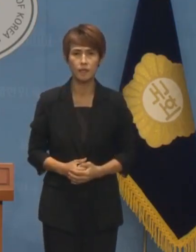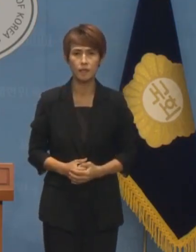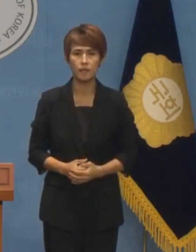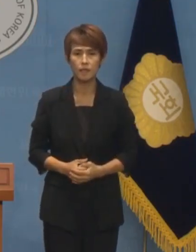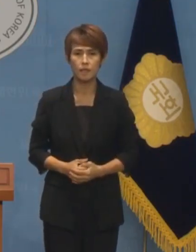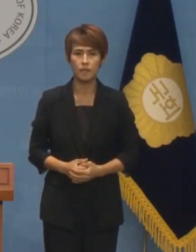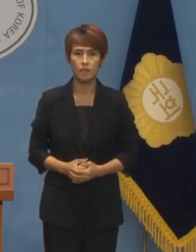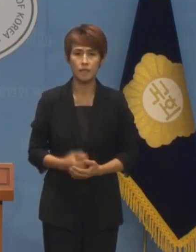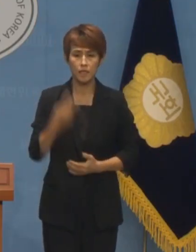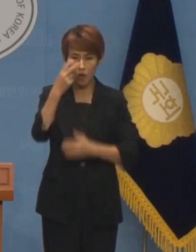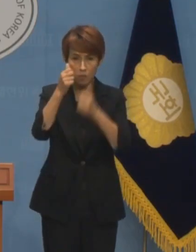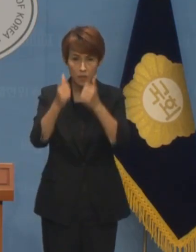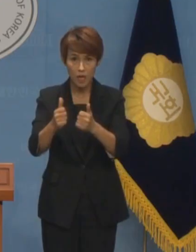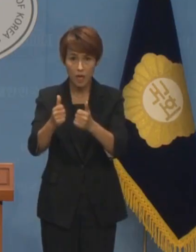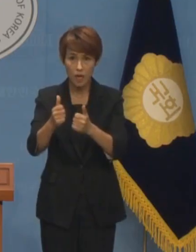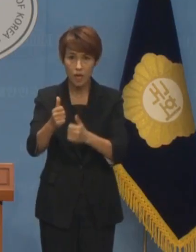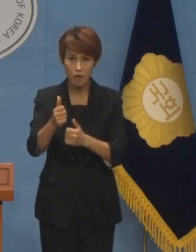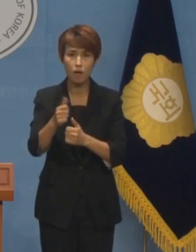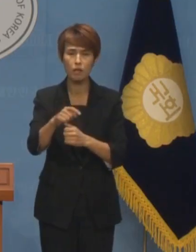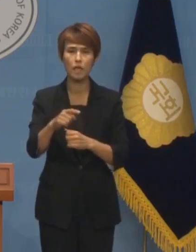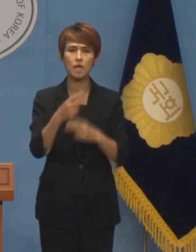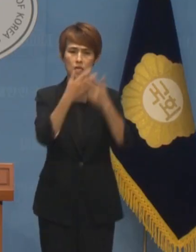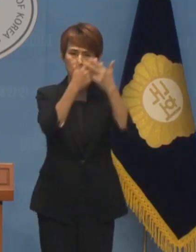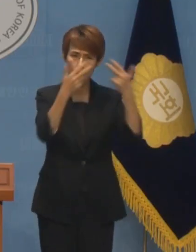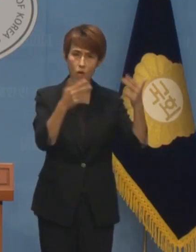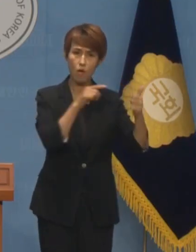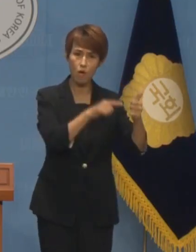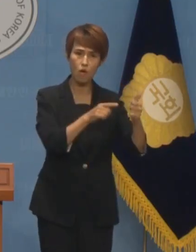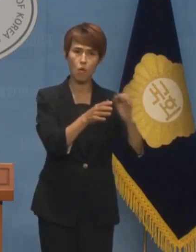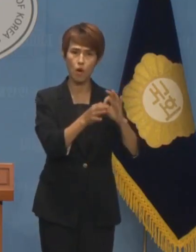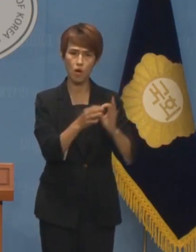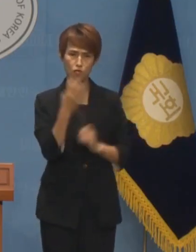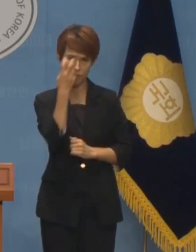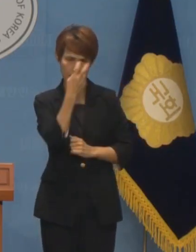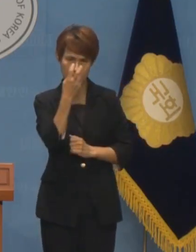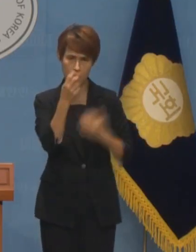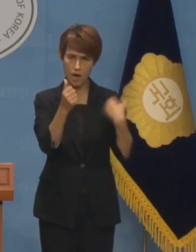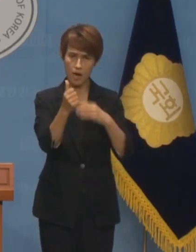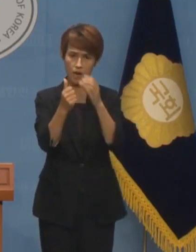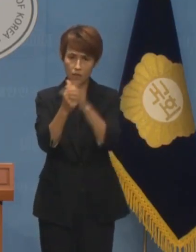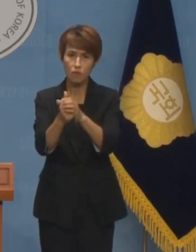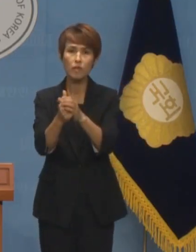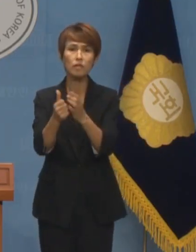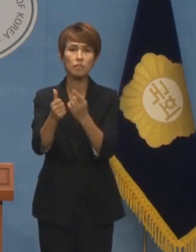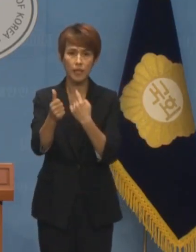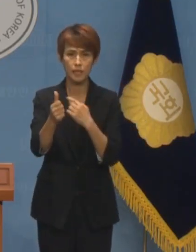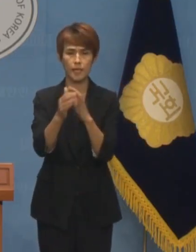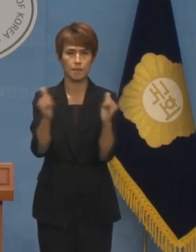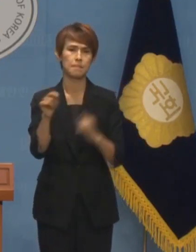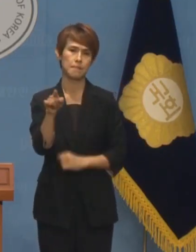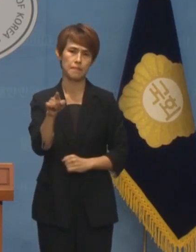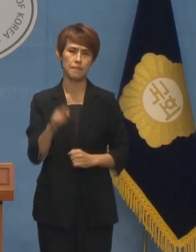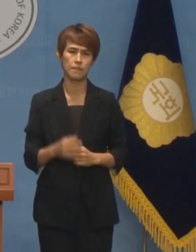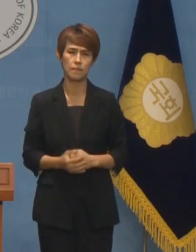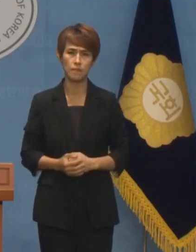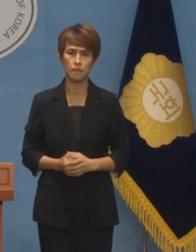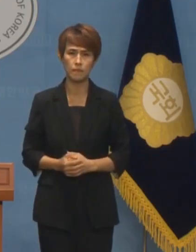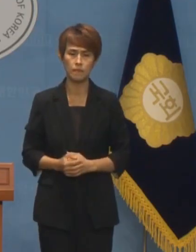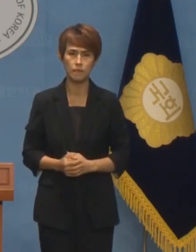해당 검사들은 모두 이재명 전 대표 관련 수사를 담당했다는 공통점이